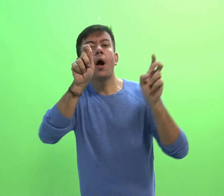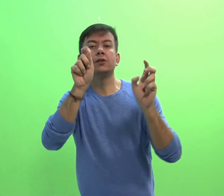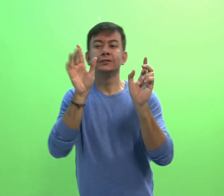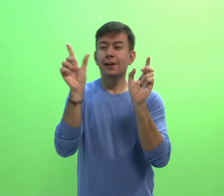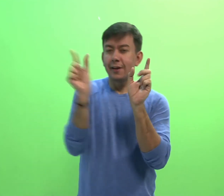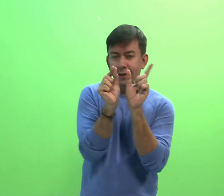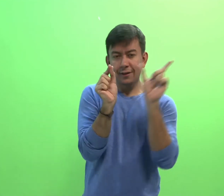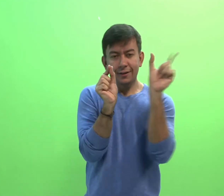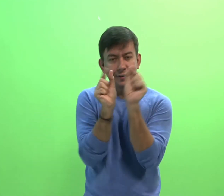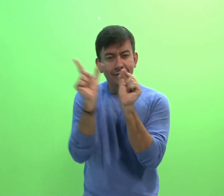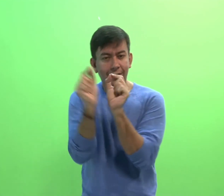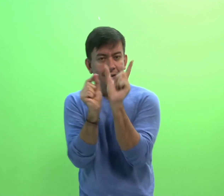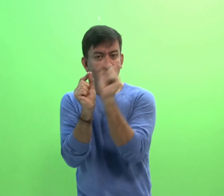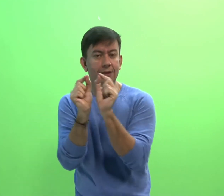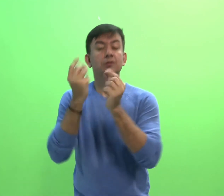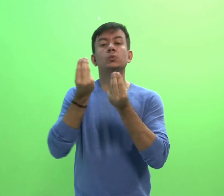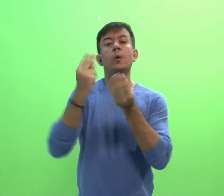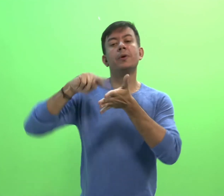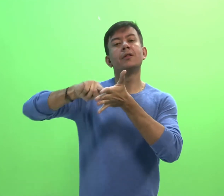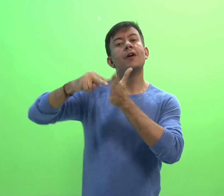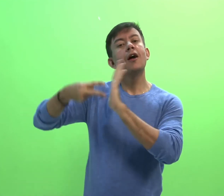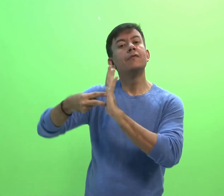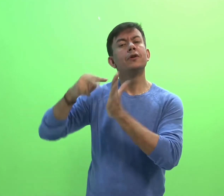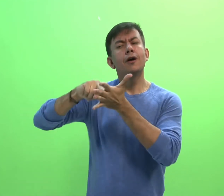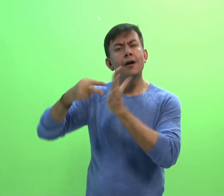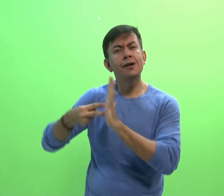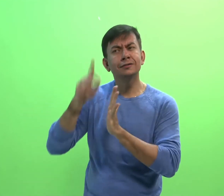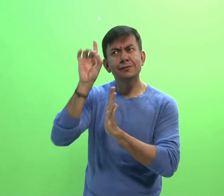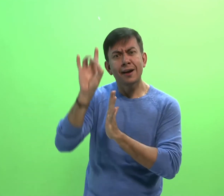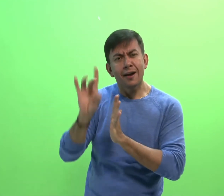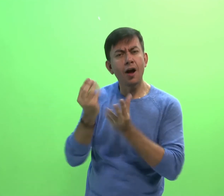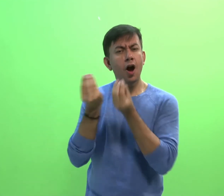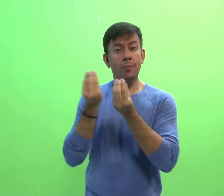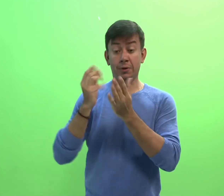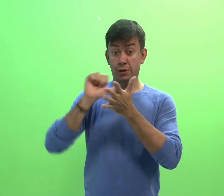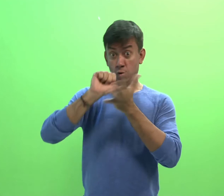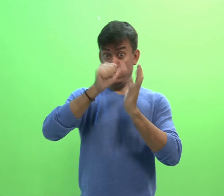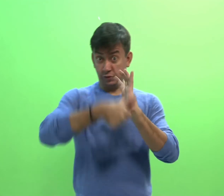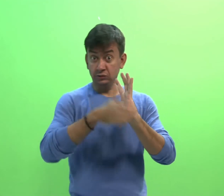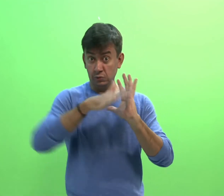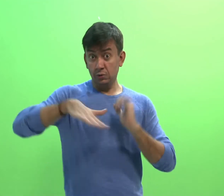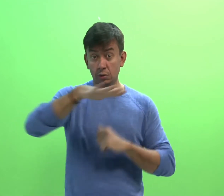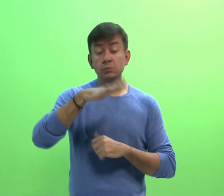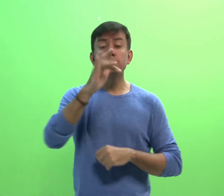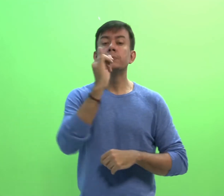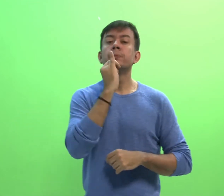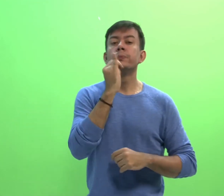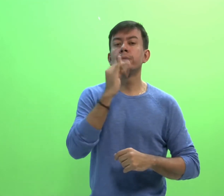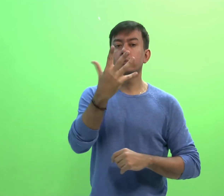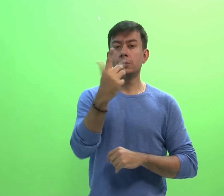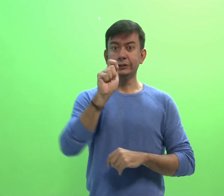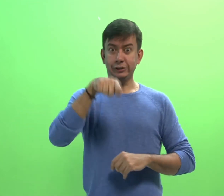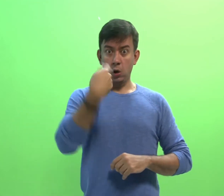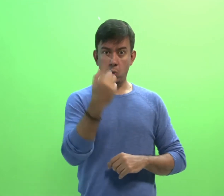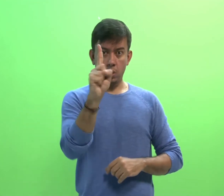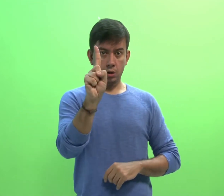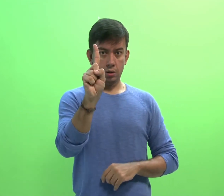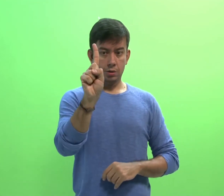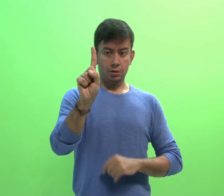Como cada um daqueles significados irão assumir os parâmetros. Então veja essa configuração de mão, para o sinal de